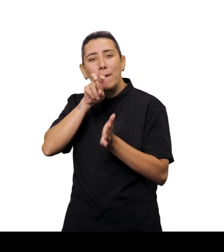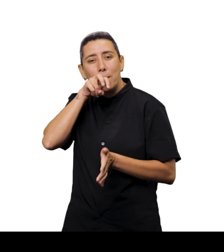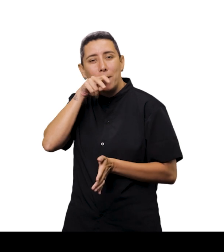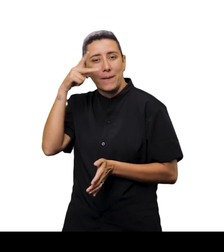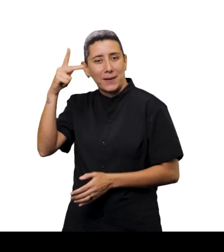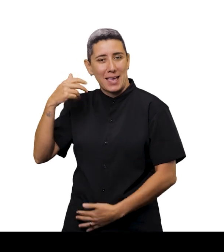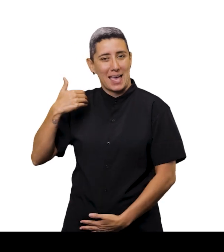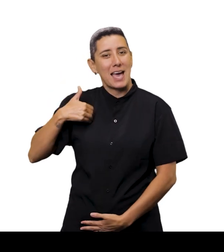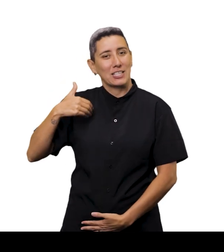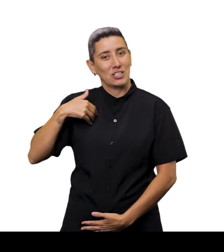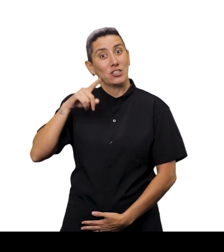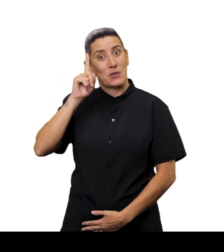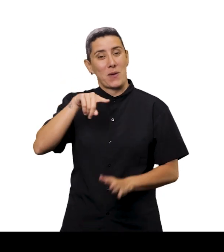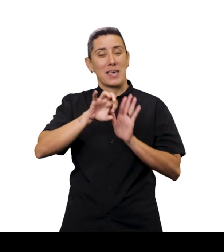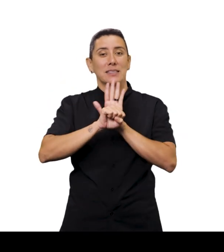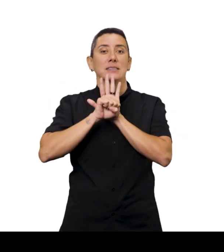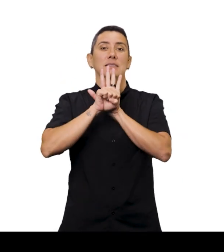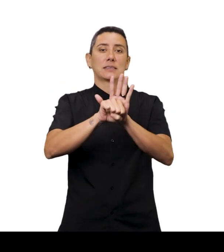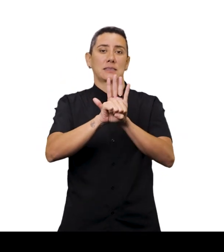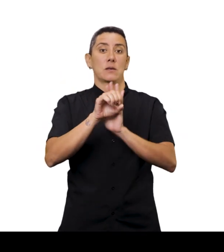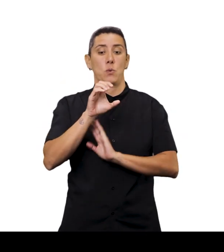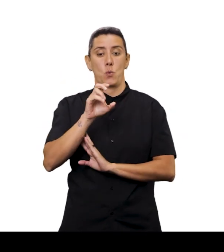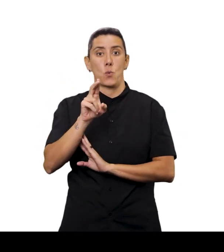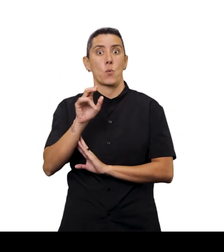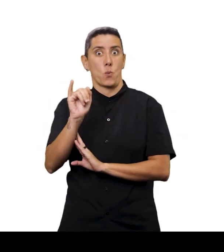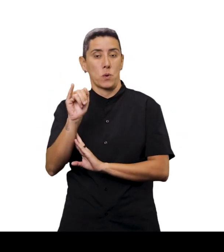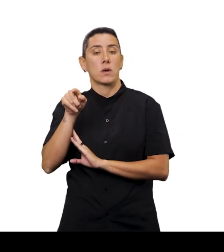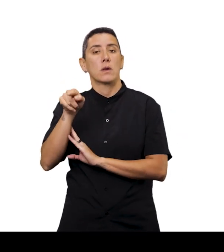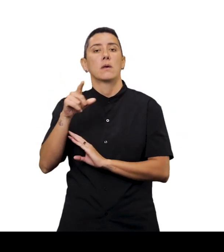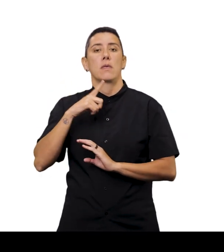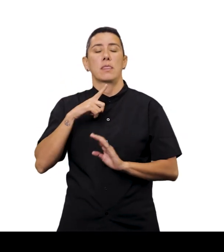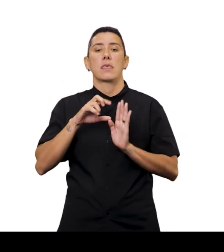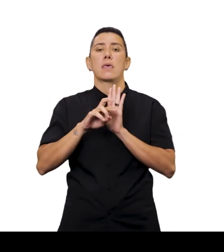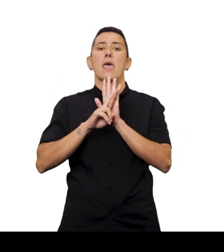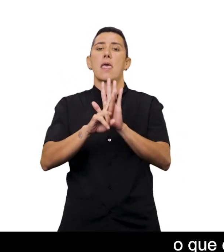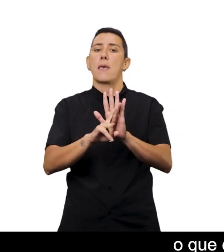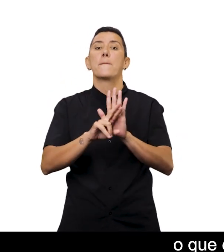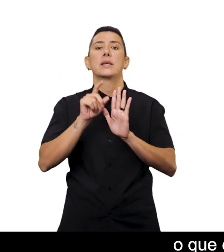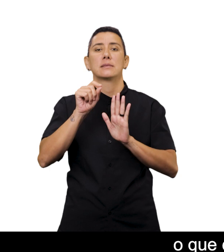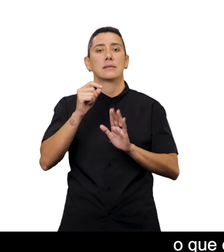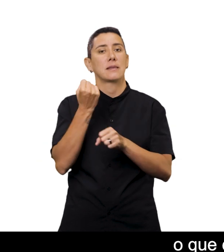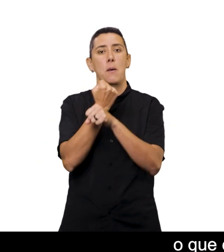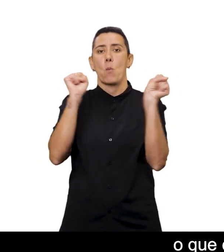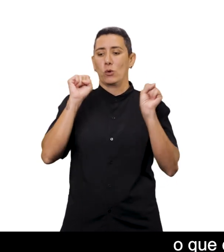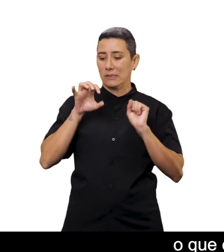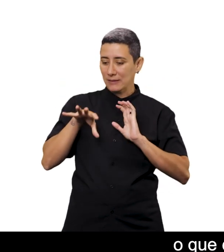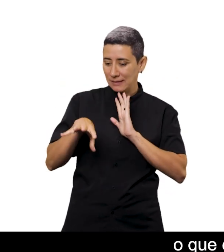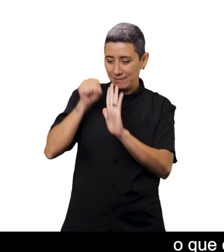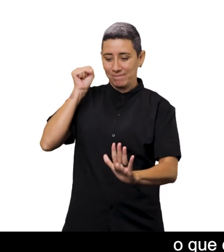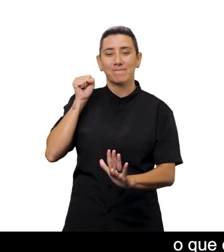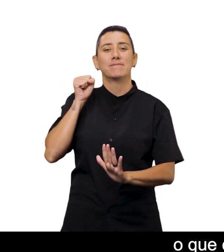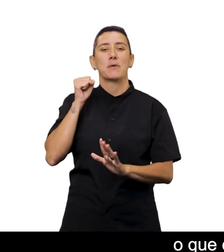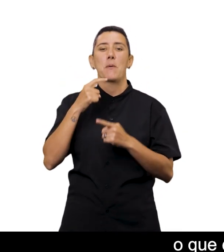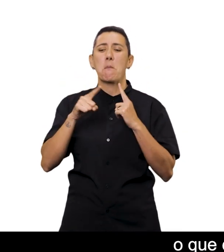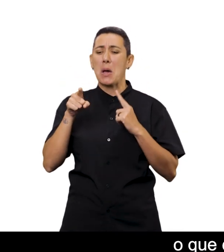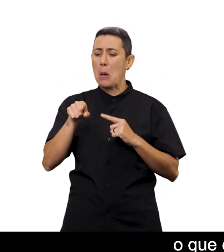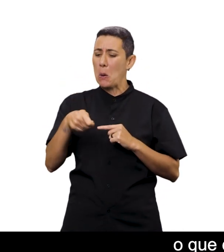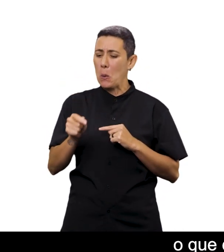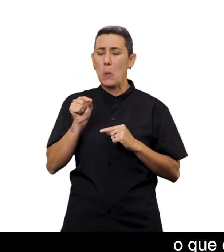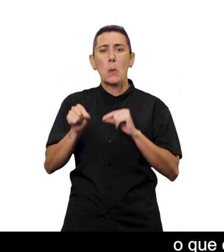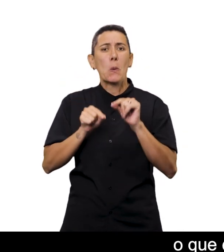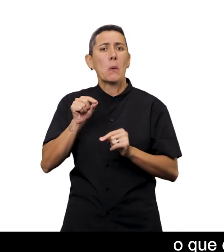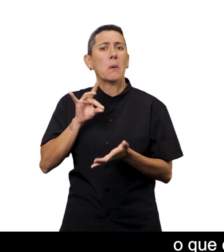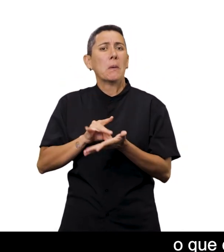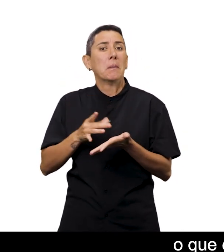roedor típico da Argentina. Símbolo do coletivo, o cuy representa o que é impossível de se capturar